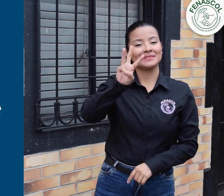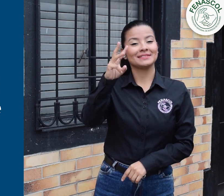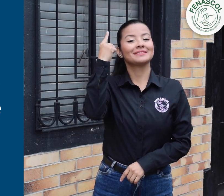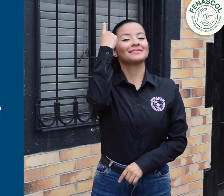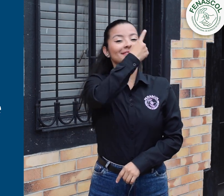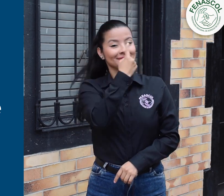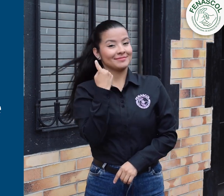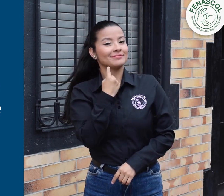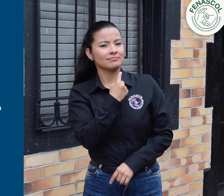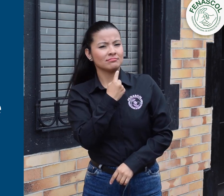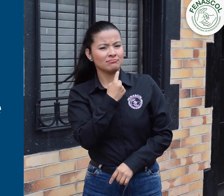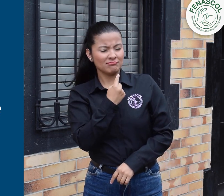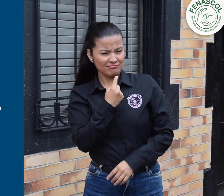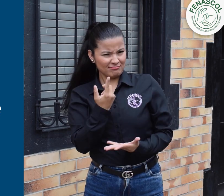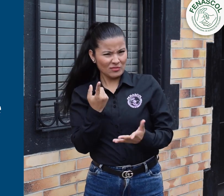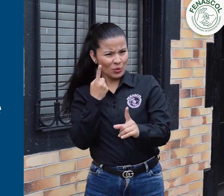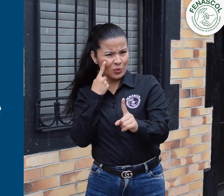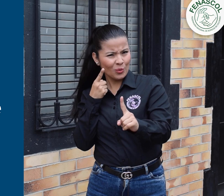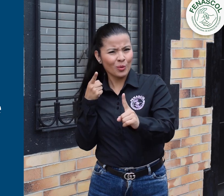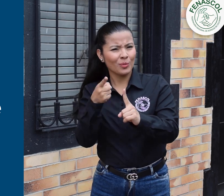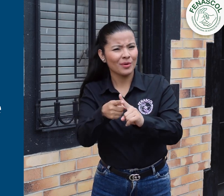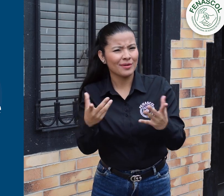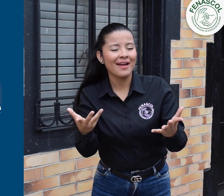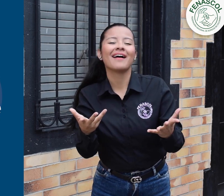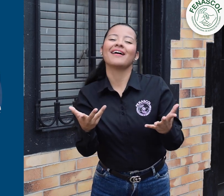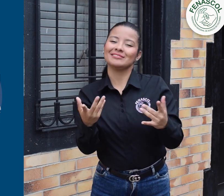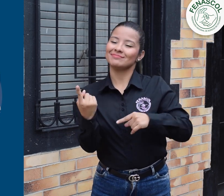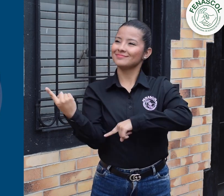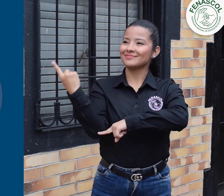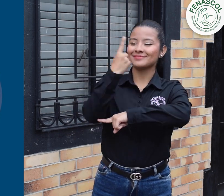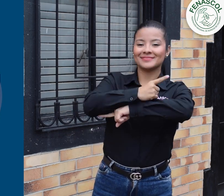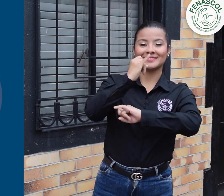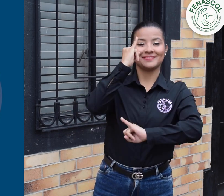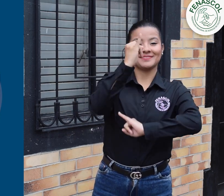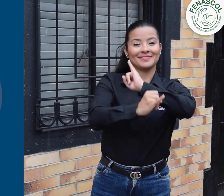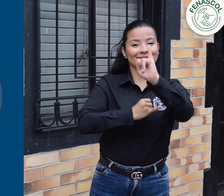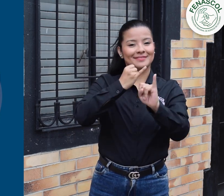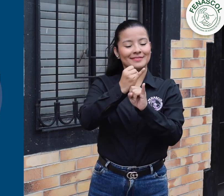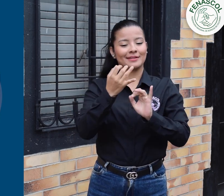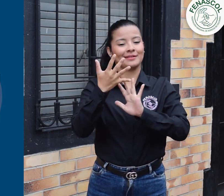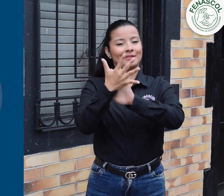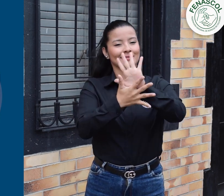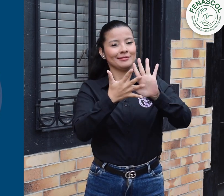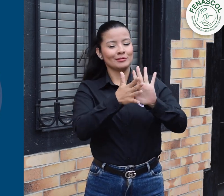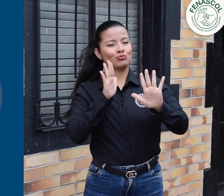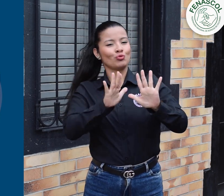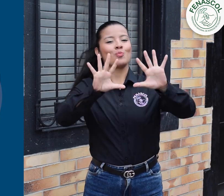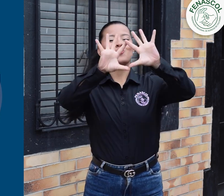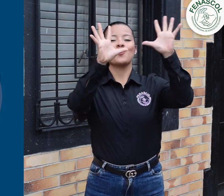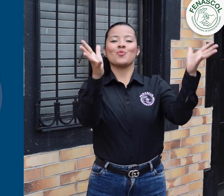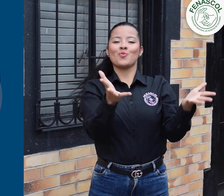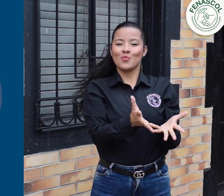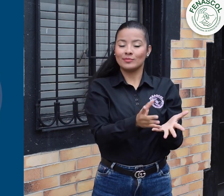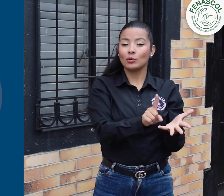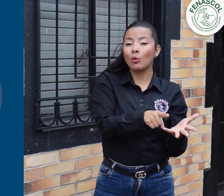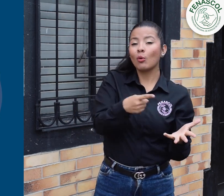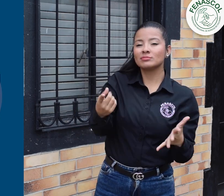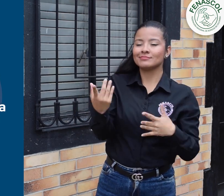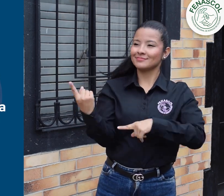fenascol para celebrar el Día Internacional de la lengua de señas y el Día Nacional de la lengua de